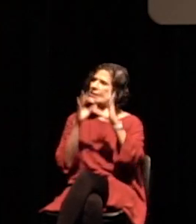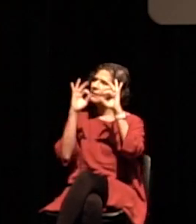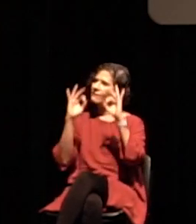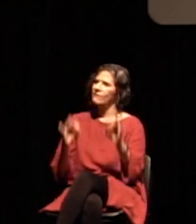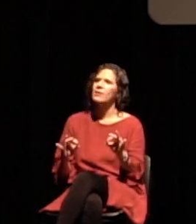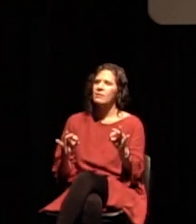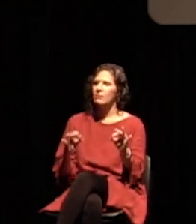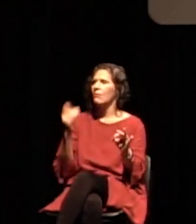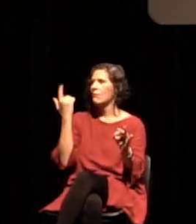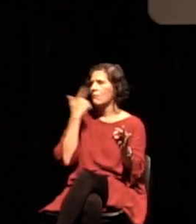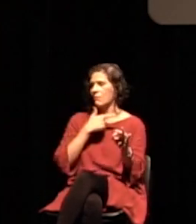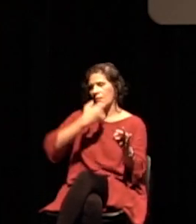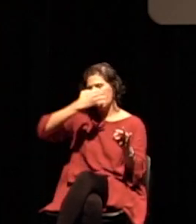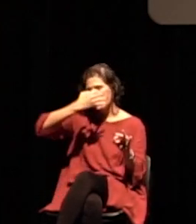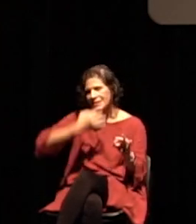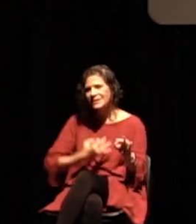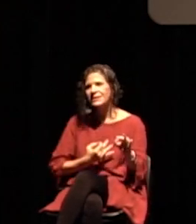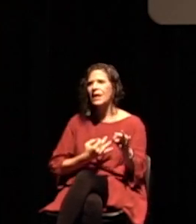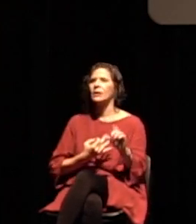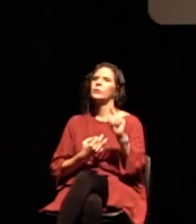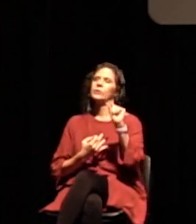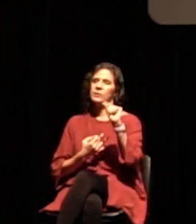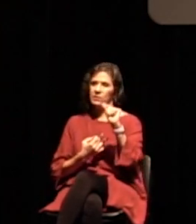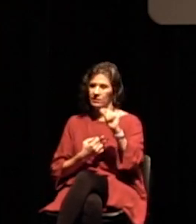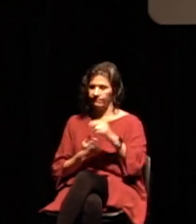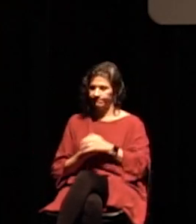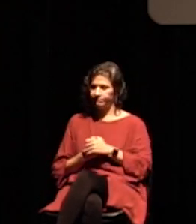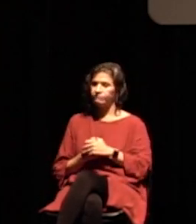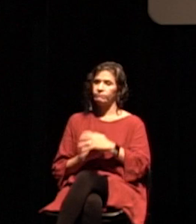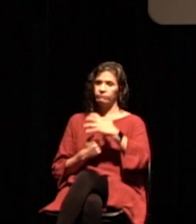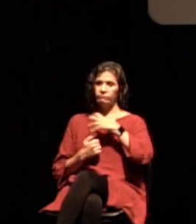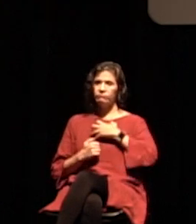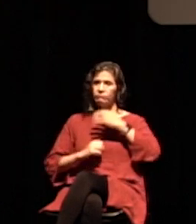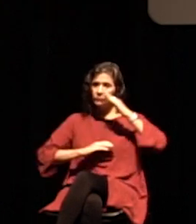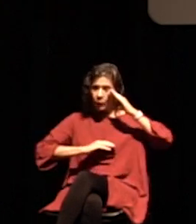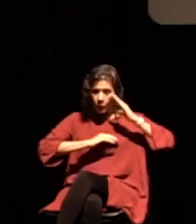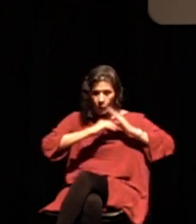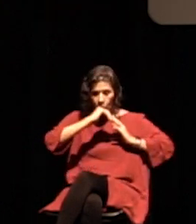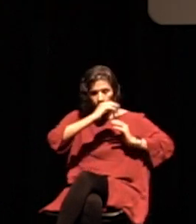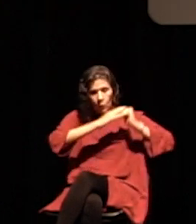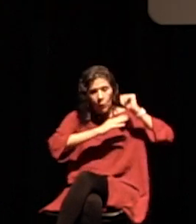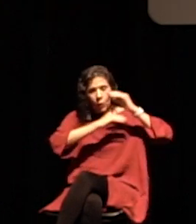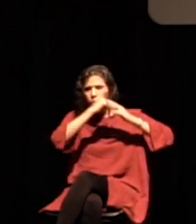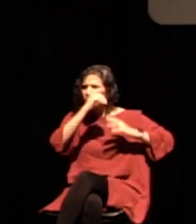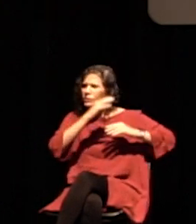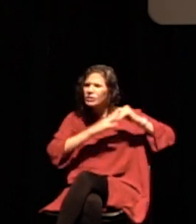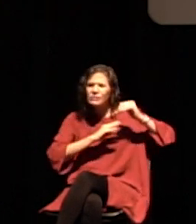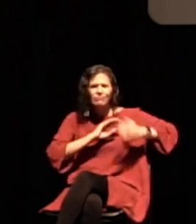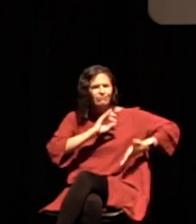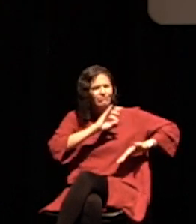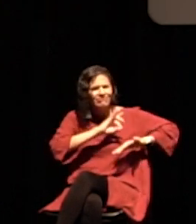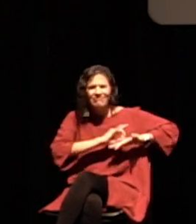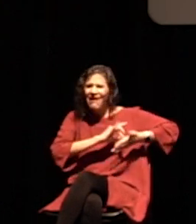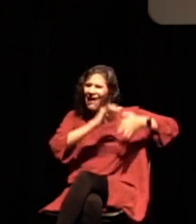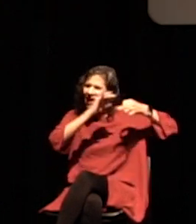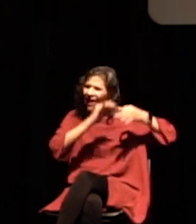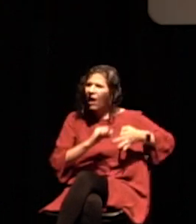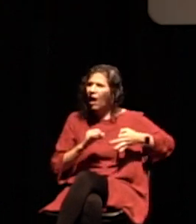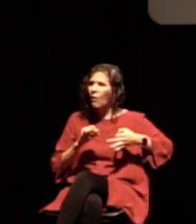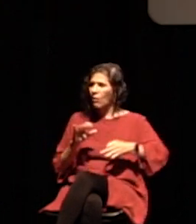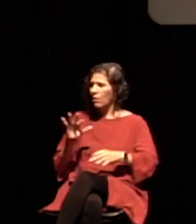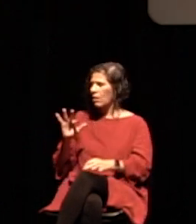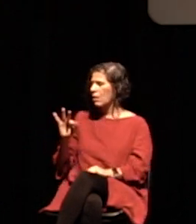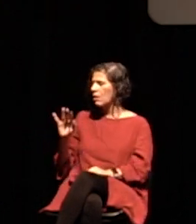certo, que é uma franqueza construtiva, uma economia formal, né?